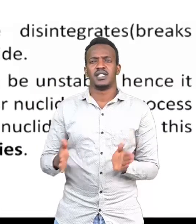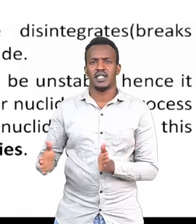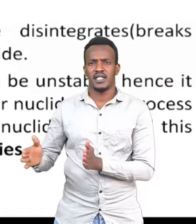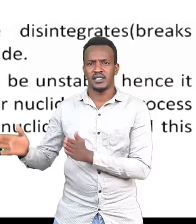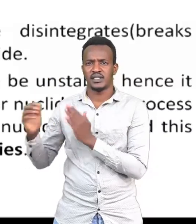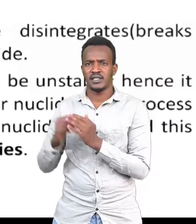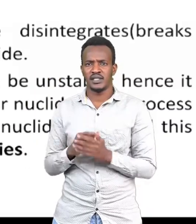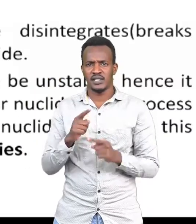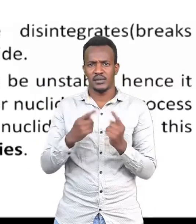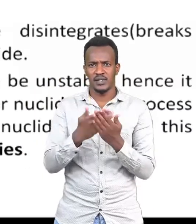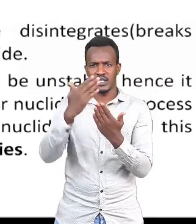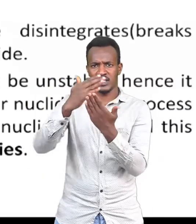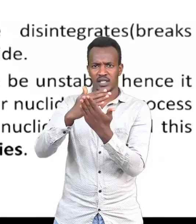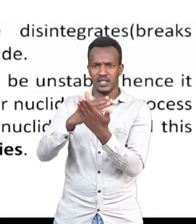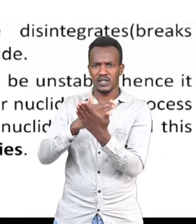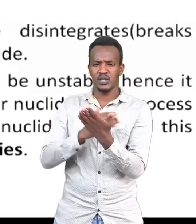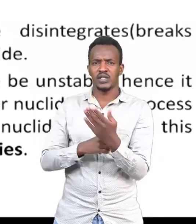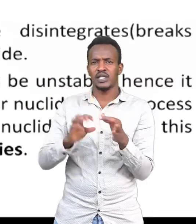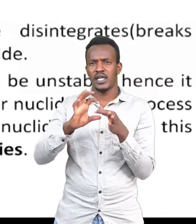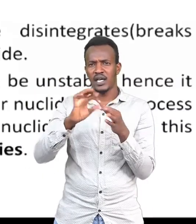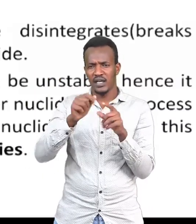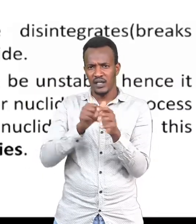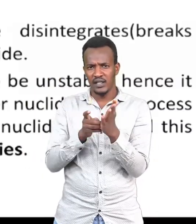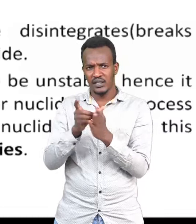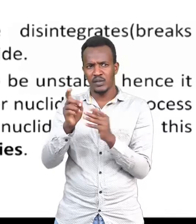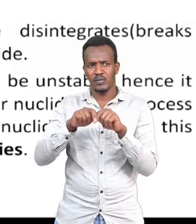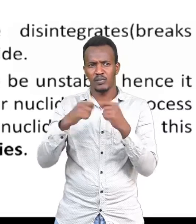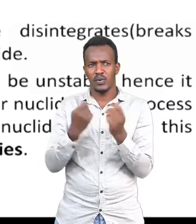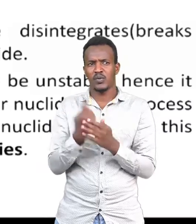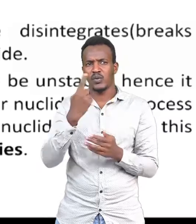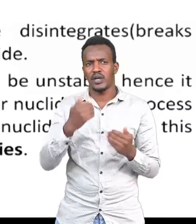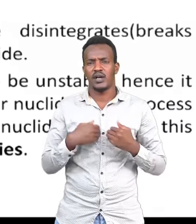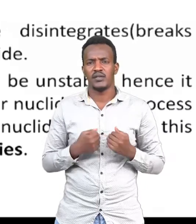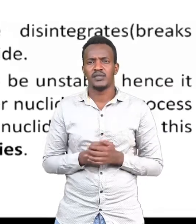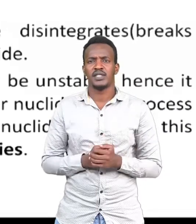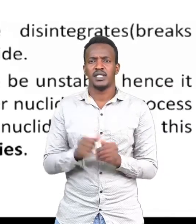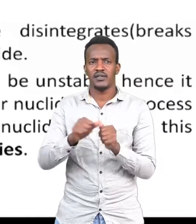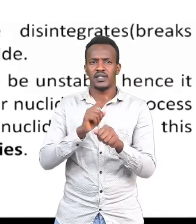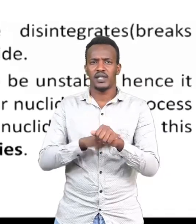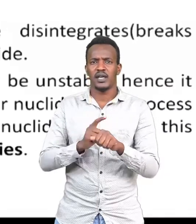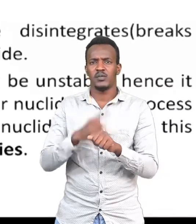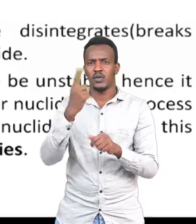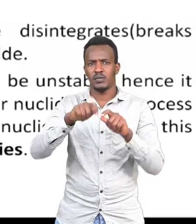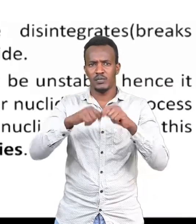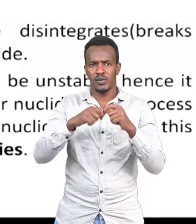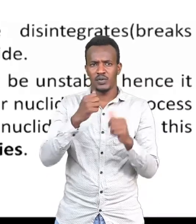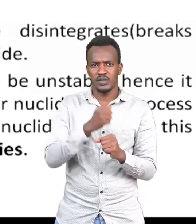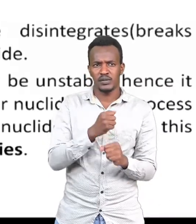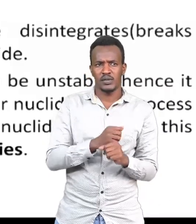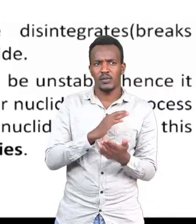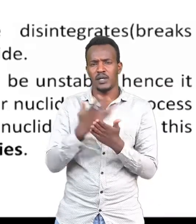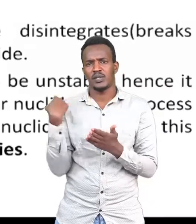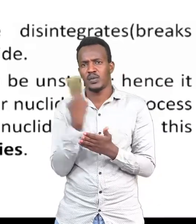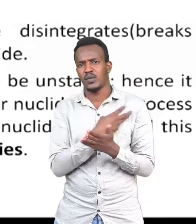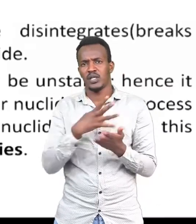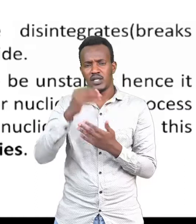ama markaasi waxaan xiriirka toosan ee markaasi ah burburkaas nucleus ba markaasi waxay si toos ah markastaba dhigkay inuu sii samaynaysaa waana qaybta aynu ku soo